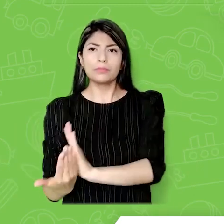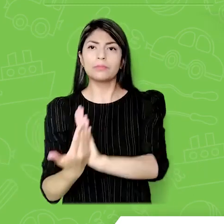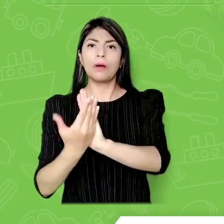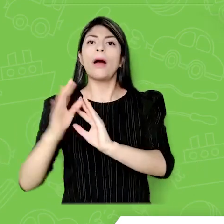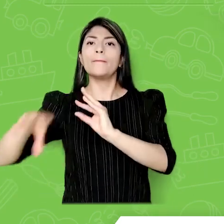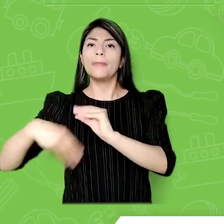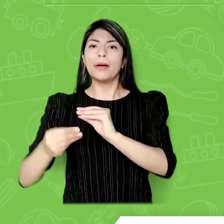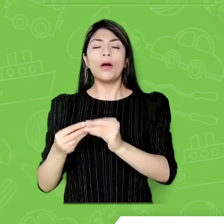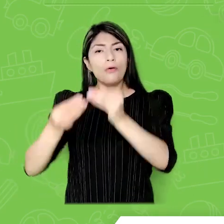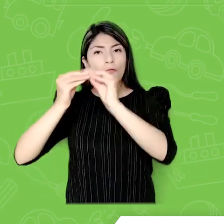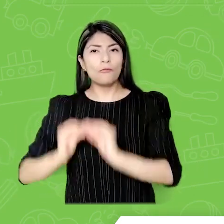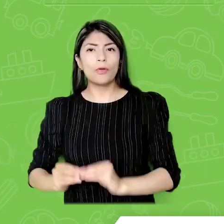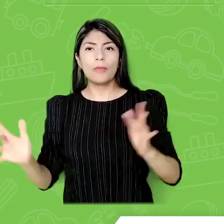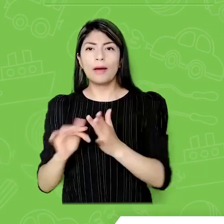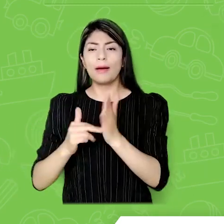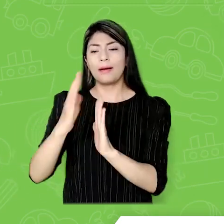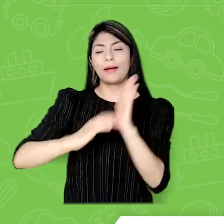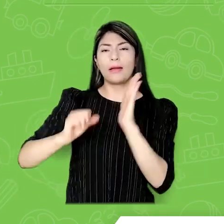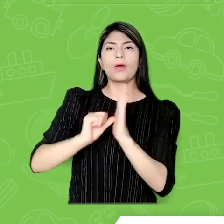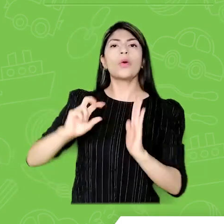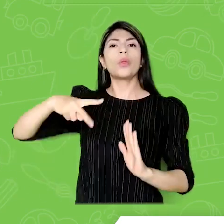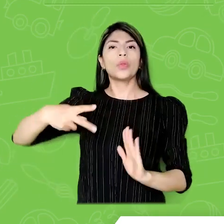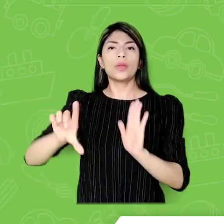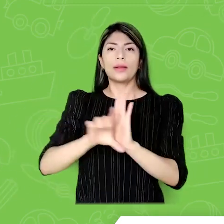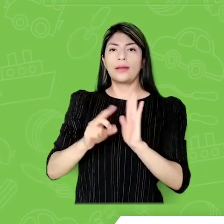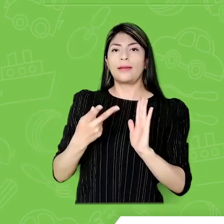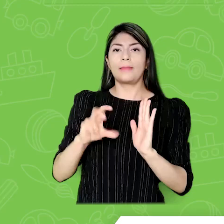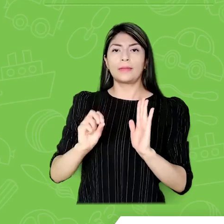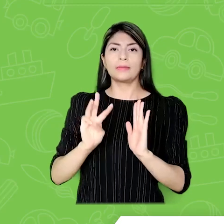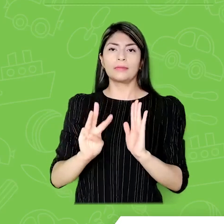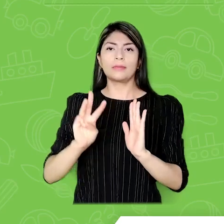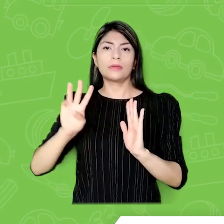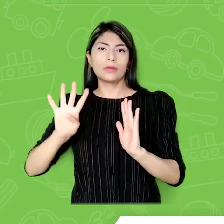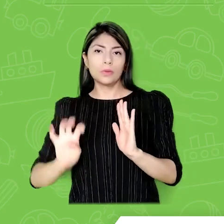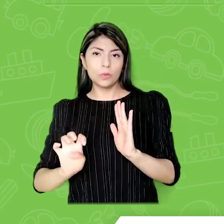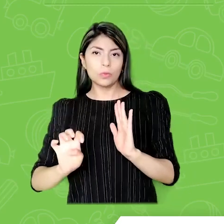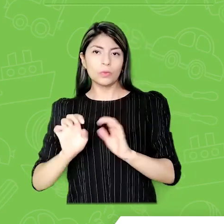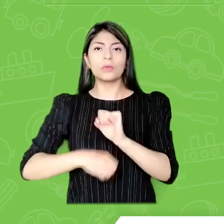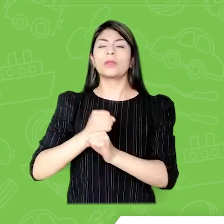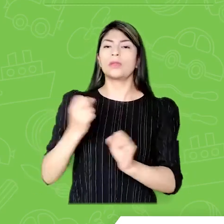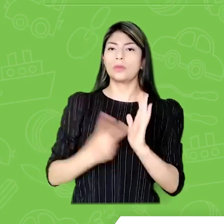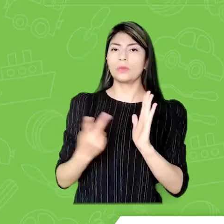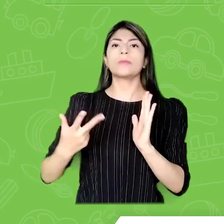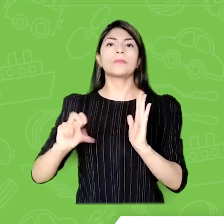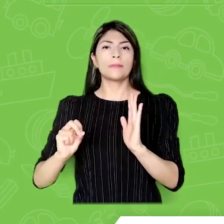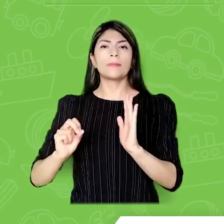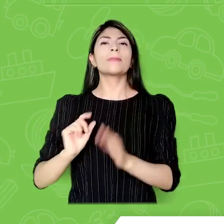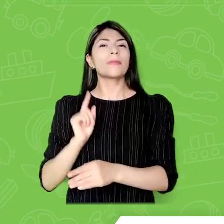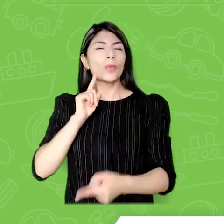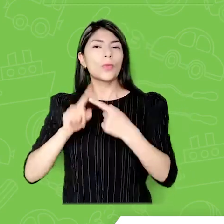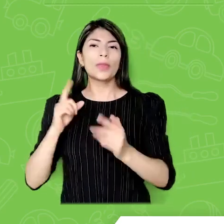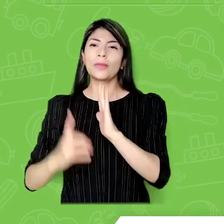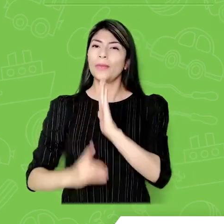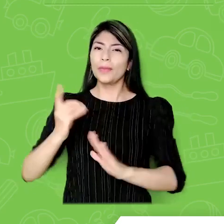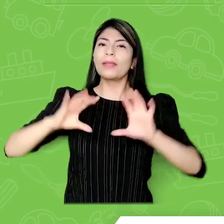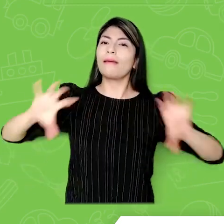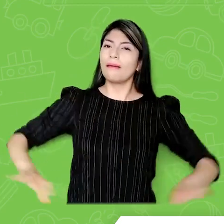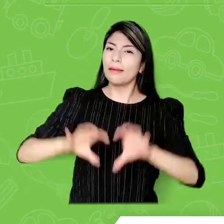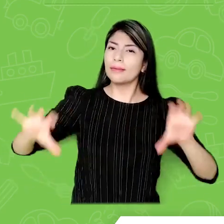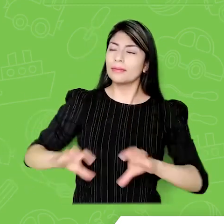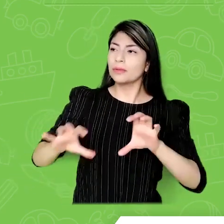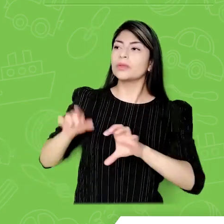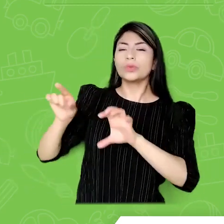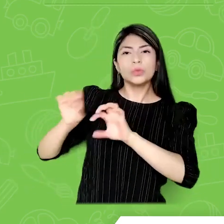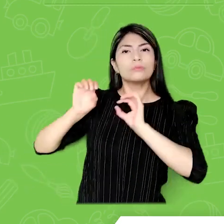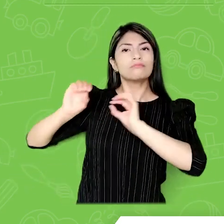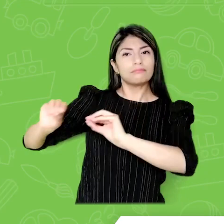el artículo 2 de la Ley 2039 del 2020, al desarrollo de las actividades formativas. Parágrafo